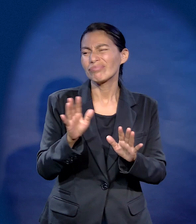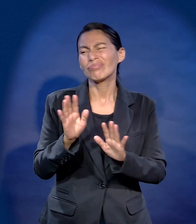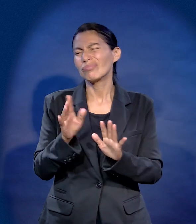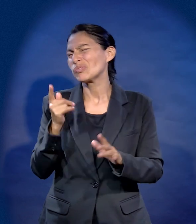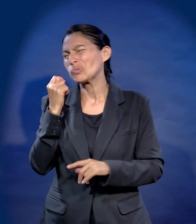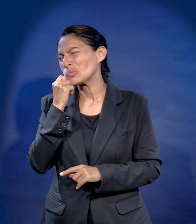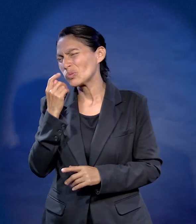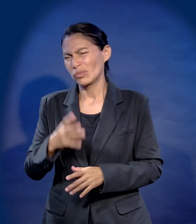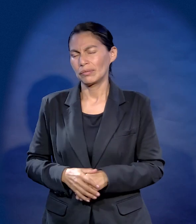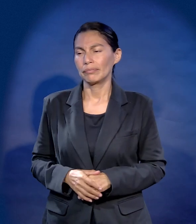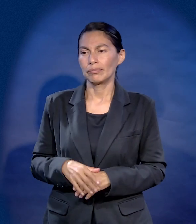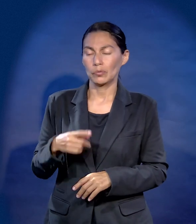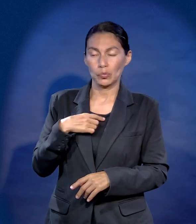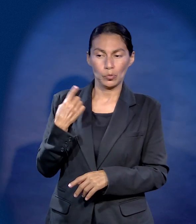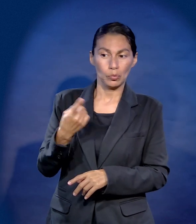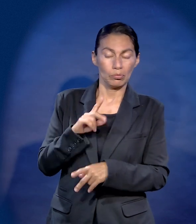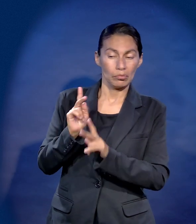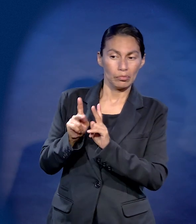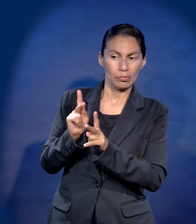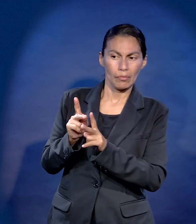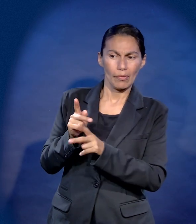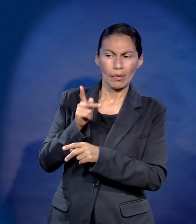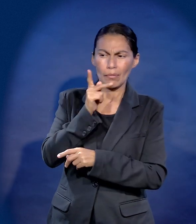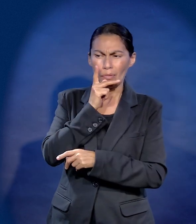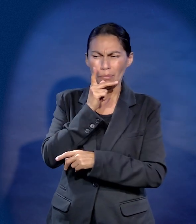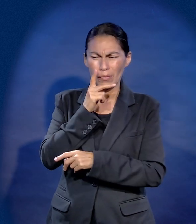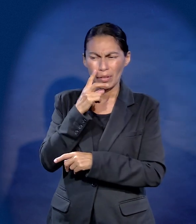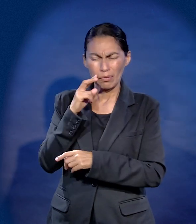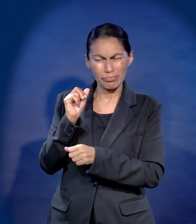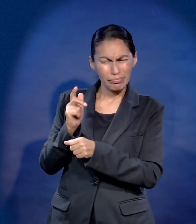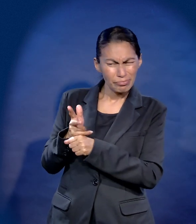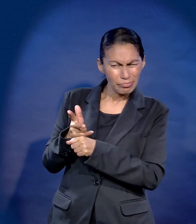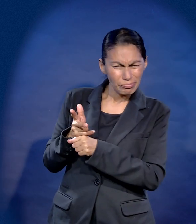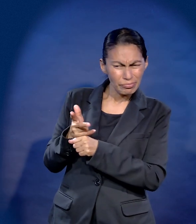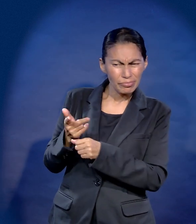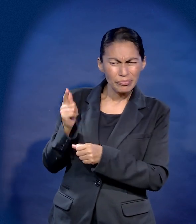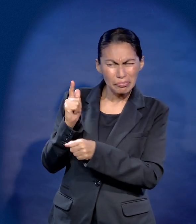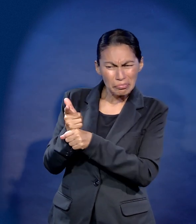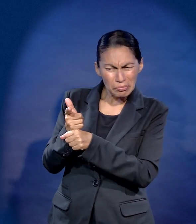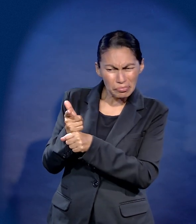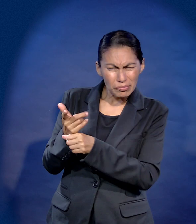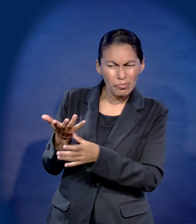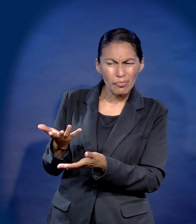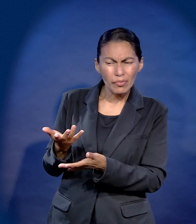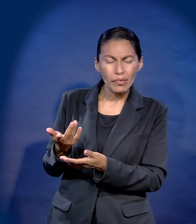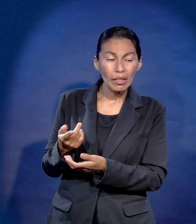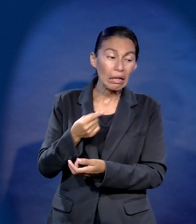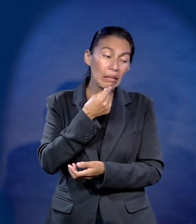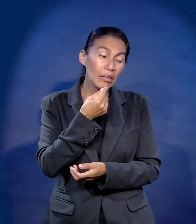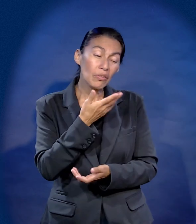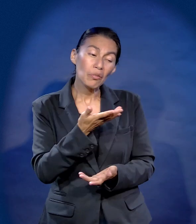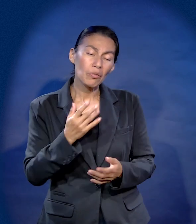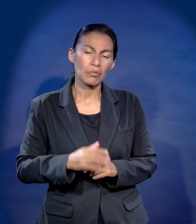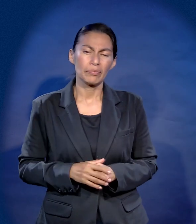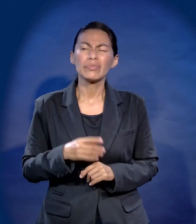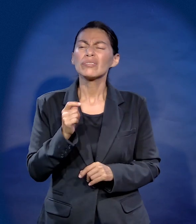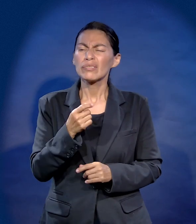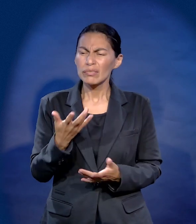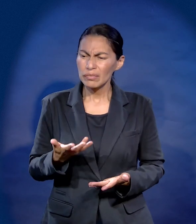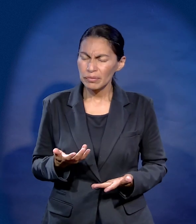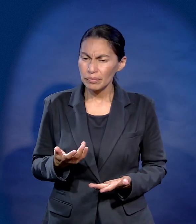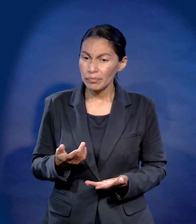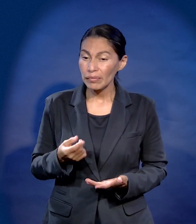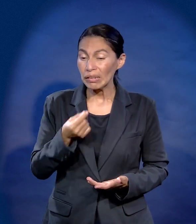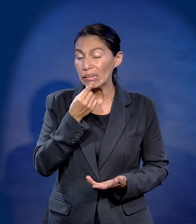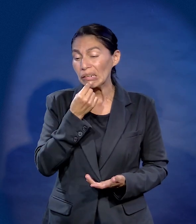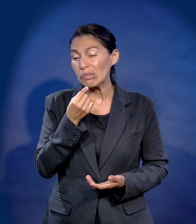hace! Y en eso estábamos cuando llega papá de trabajar. Y él percibió el asunto. Nos vio. ¿Qué pasó? Pues